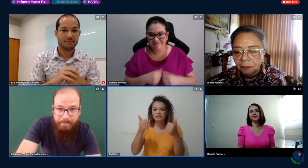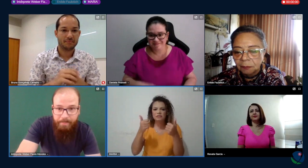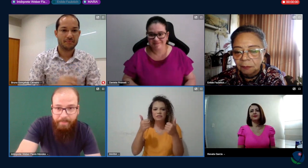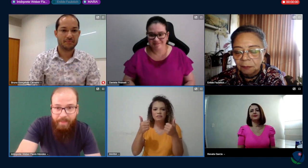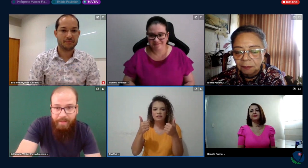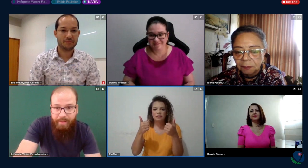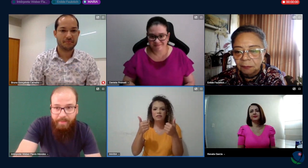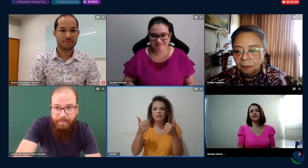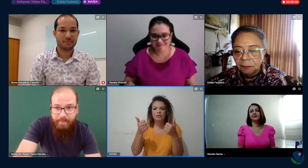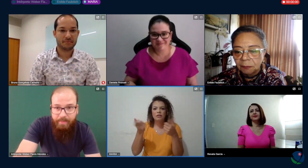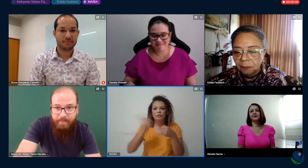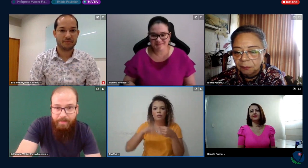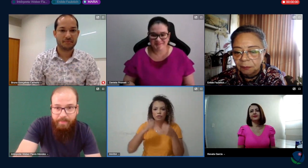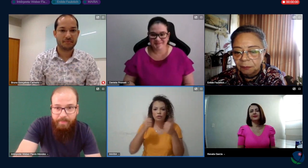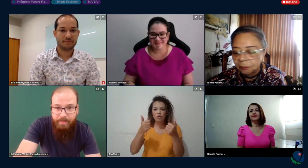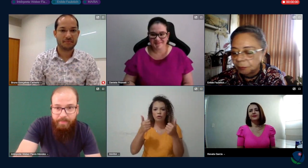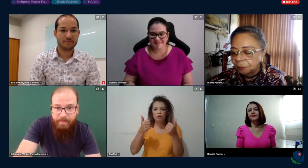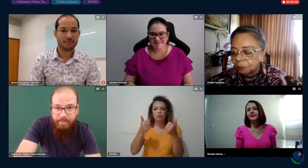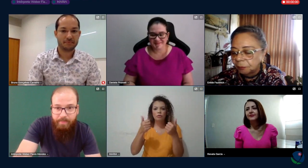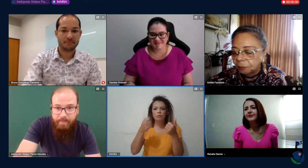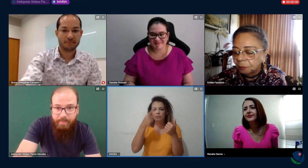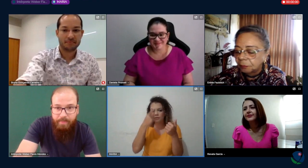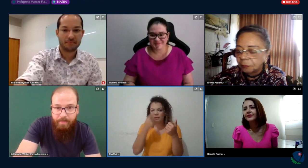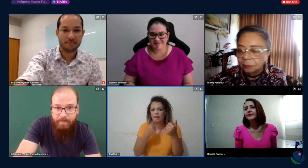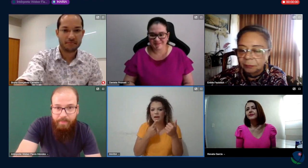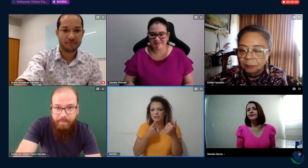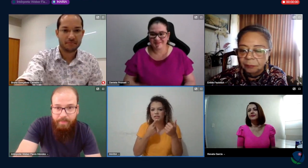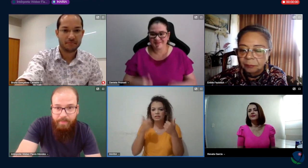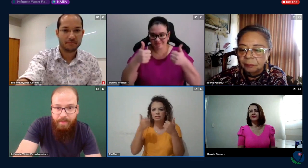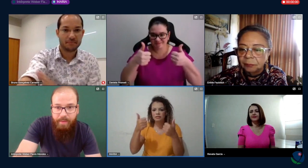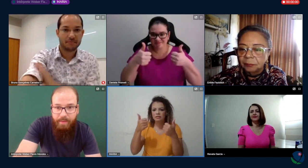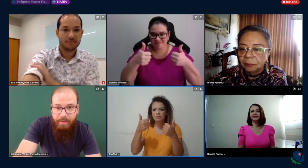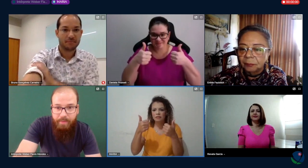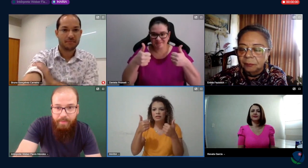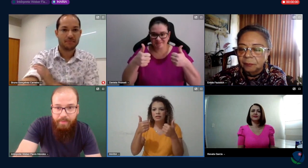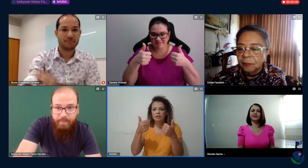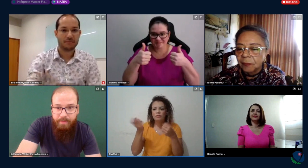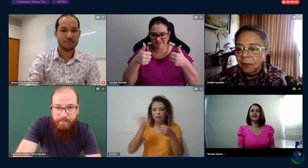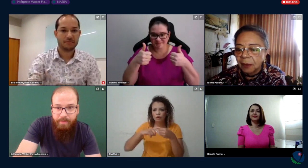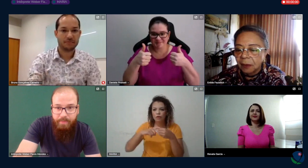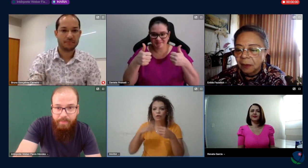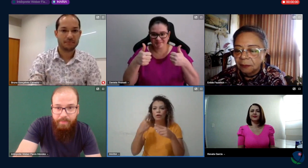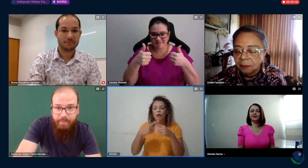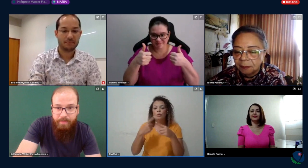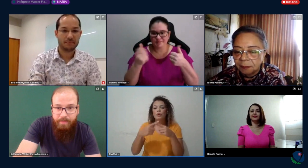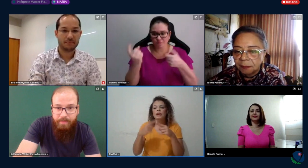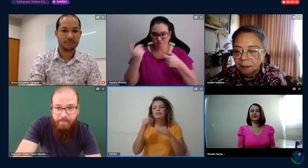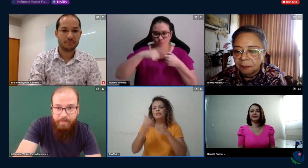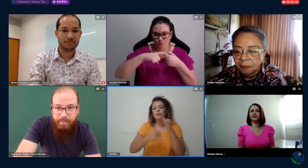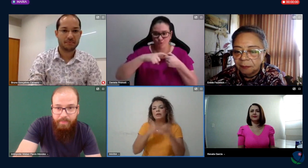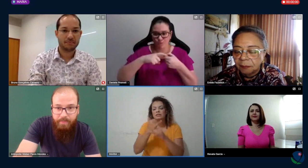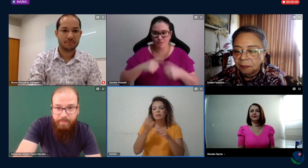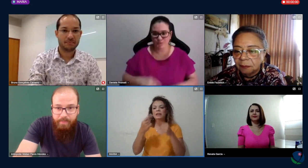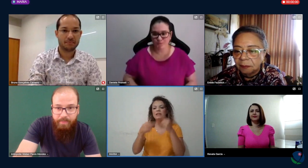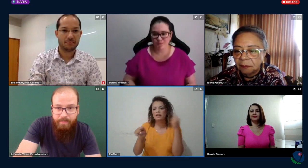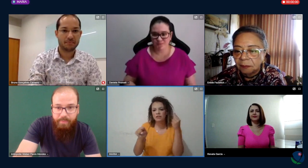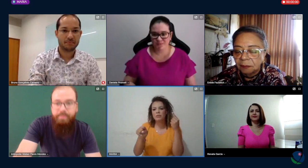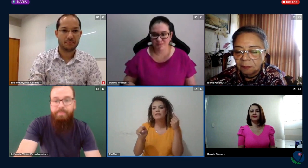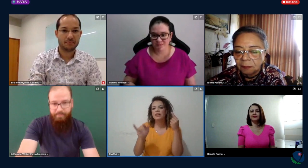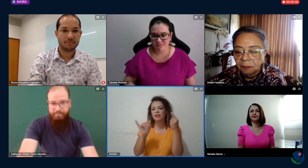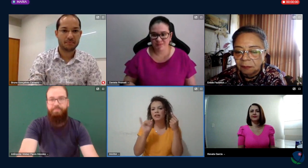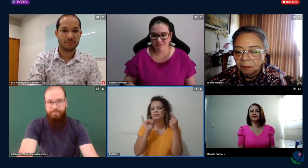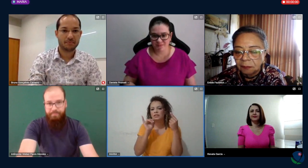uma instabilidade na internet. Voltou? Minha imagem? Voltou? Porque teve